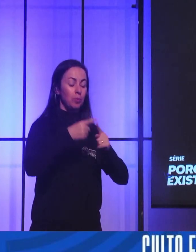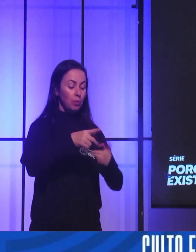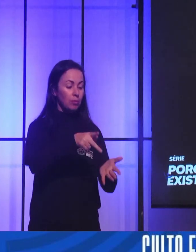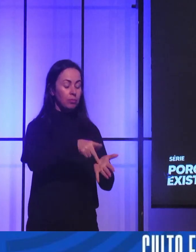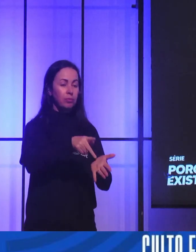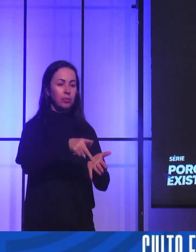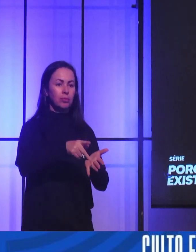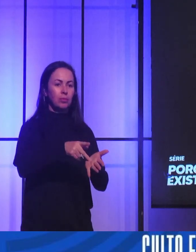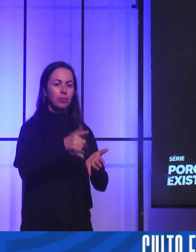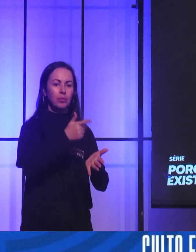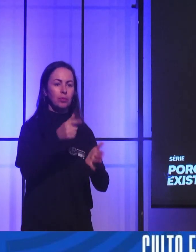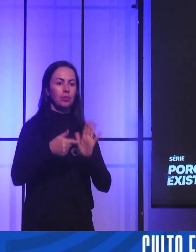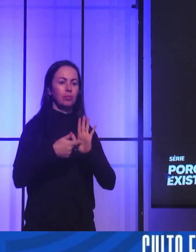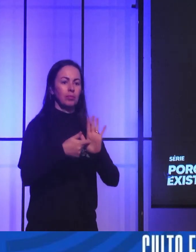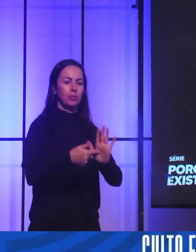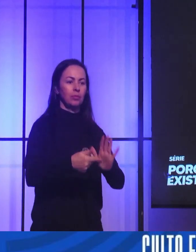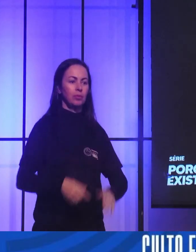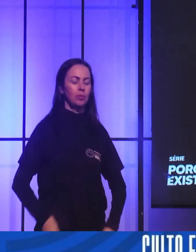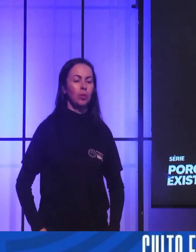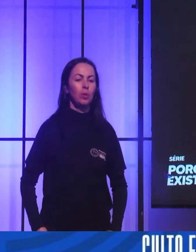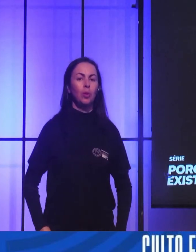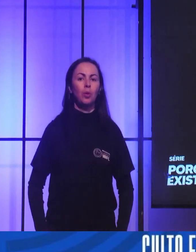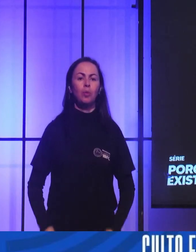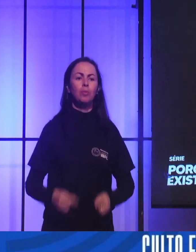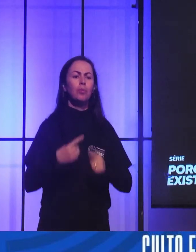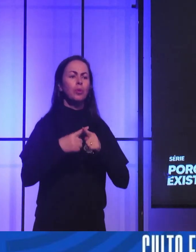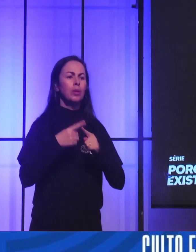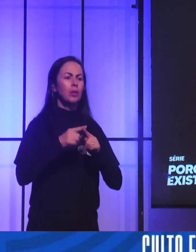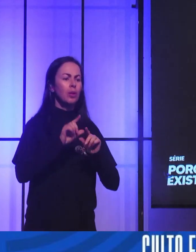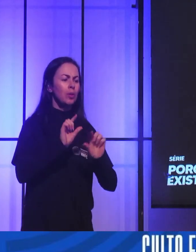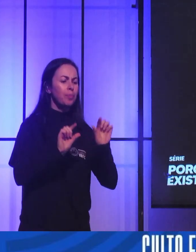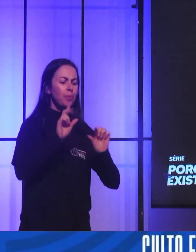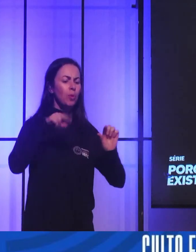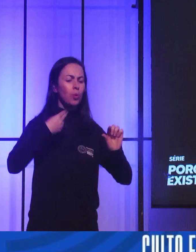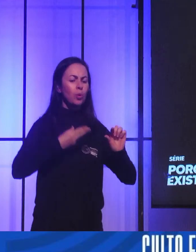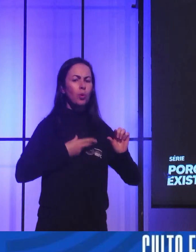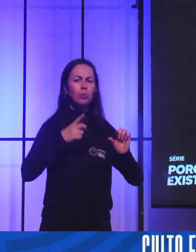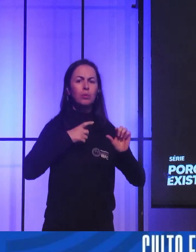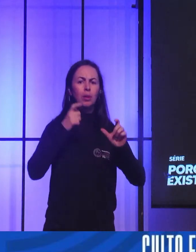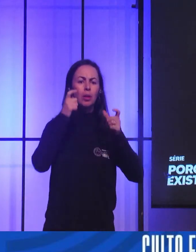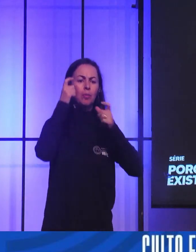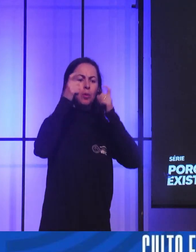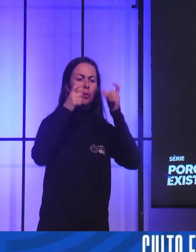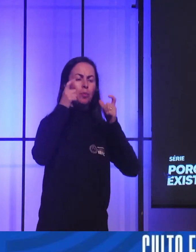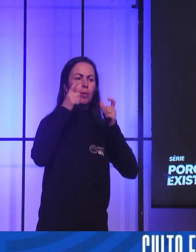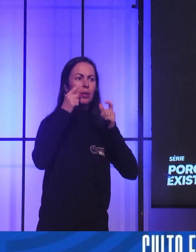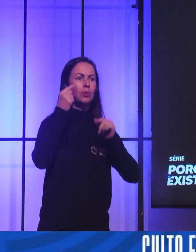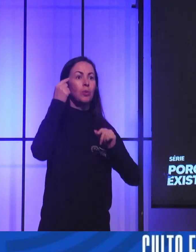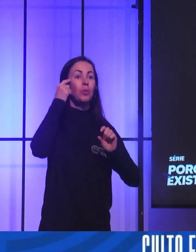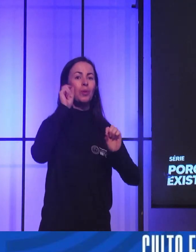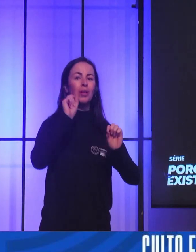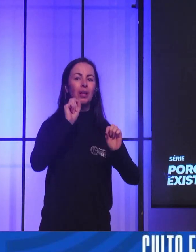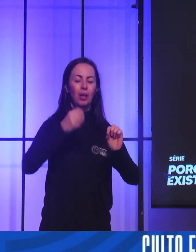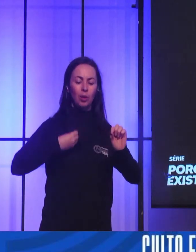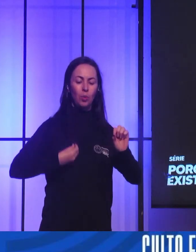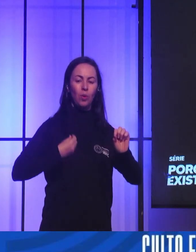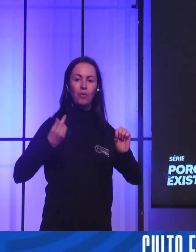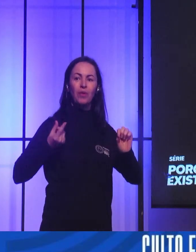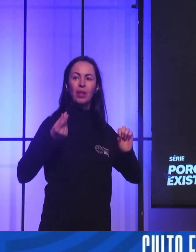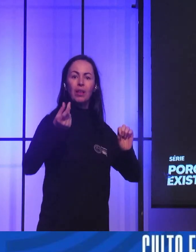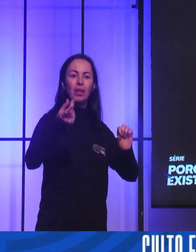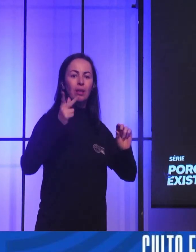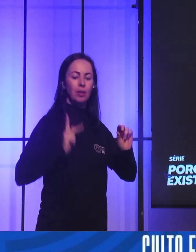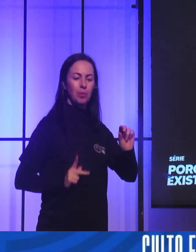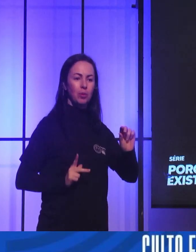realidade, porque a gente tem se importado muito pouco com o destino eterno das pessoas que a gente ama. A gente tem se importado